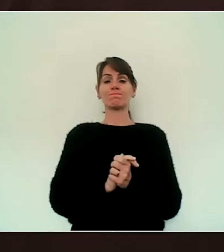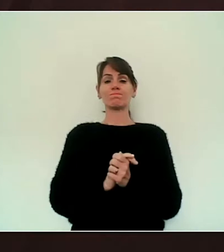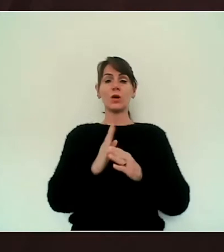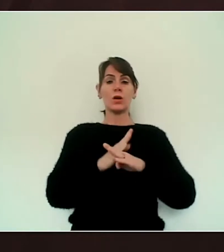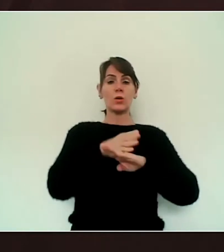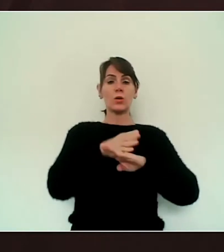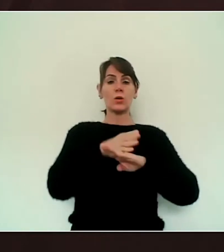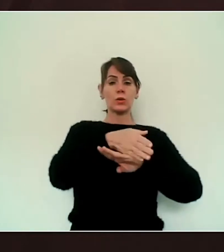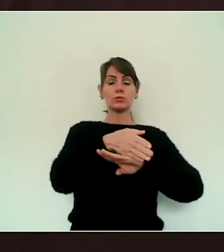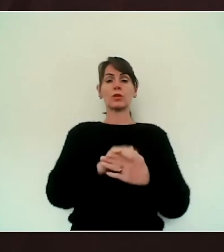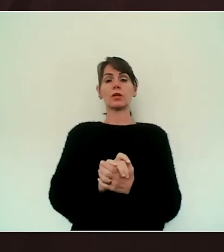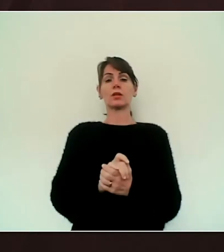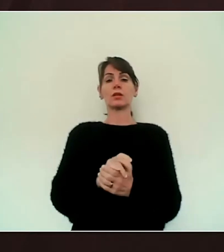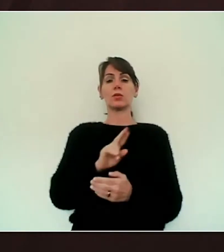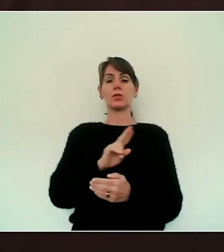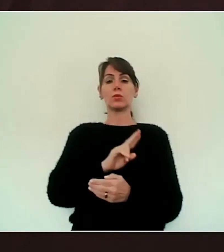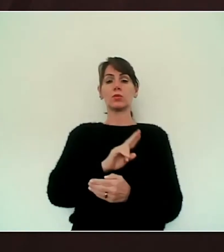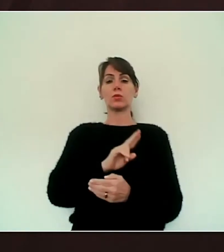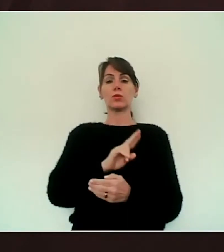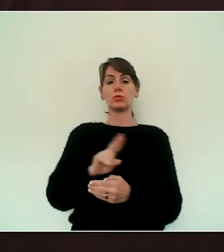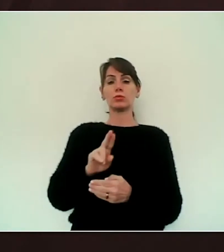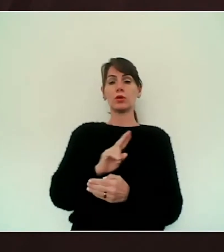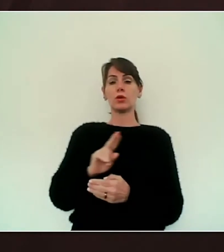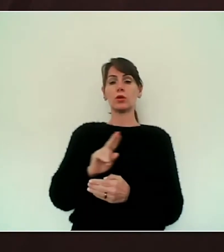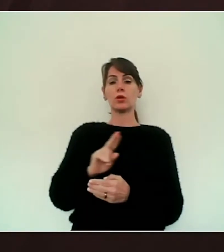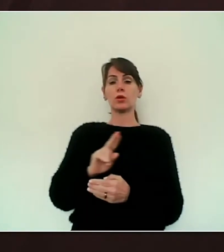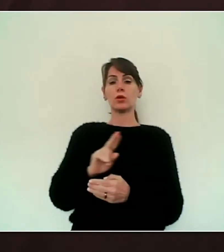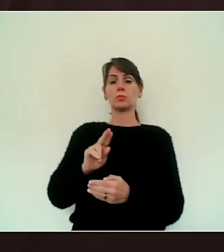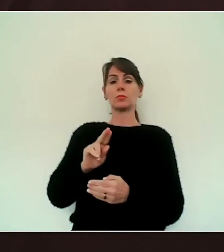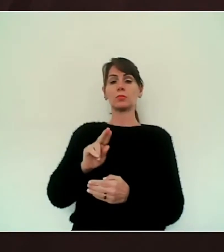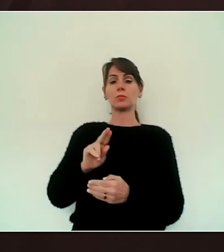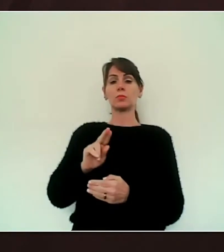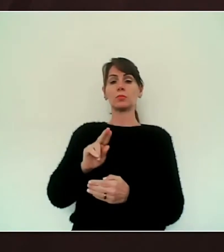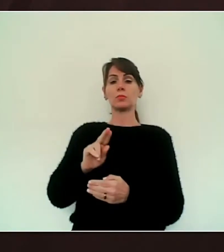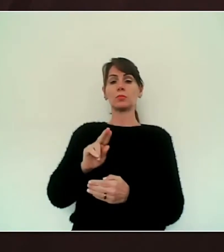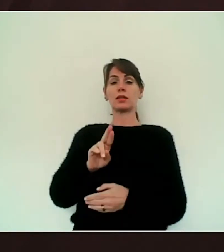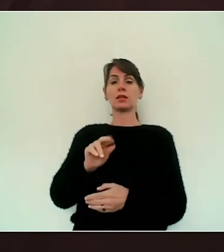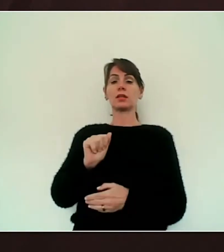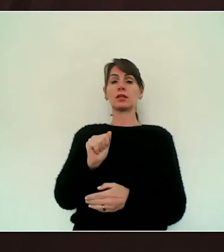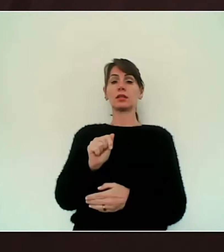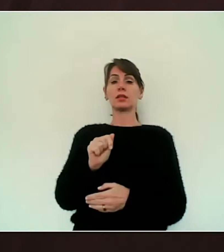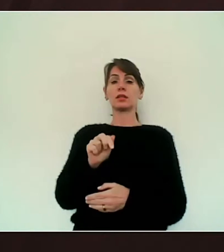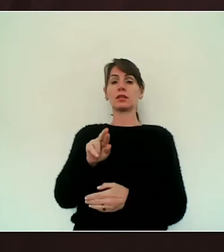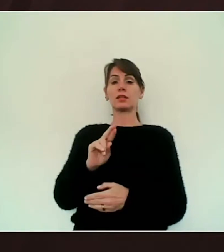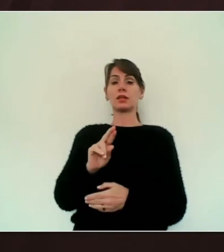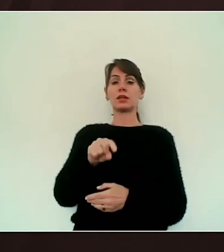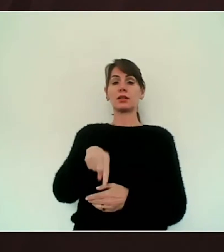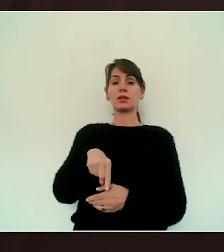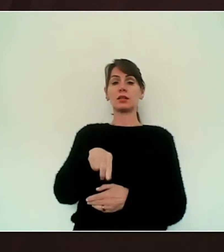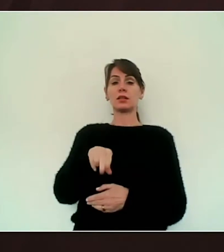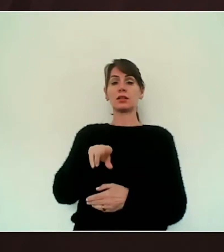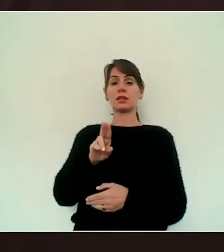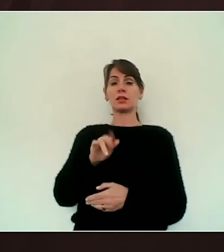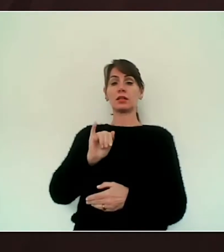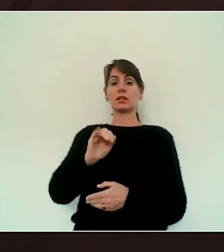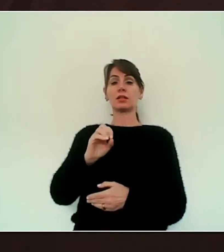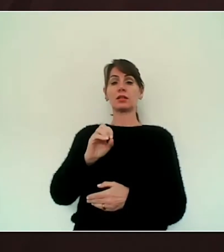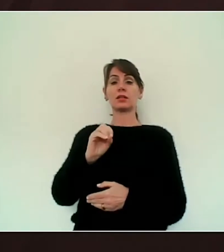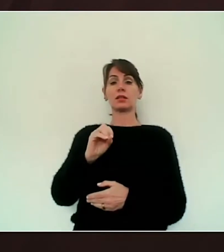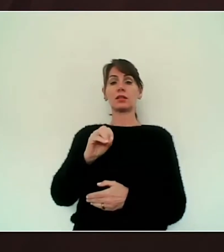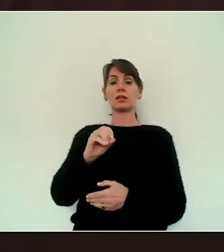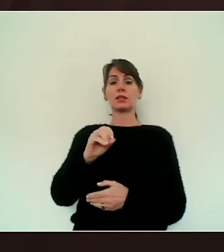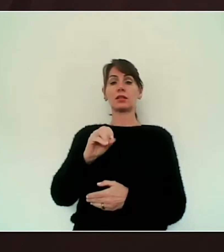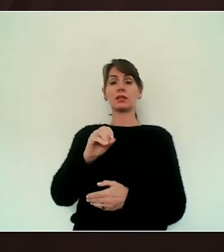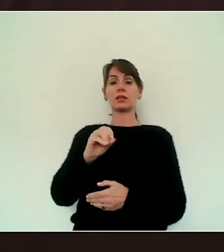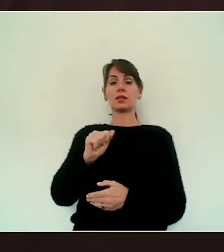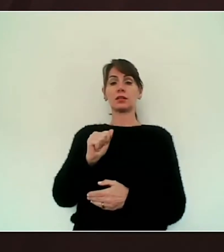o ensinamento de Inácio no século II, afirmando que um bispo está acima de um presbítero, deu início